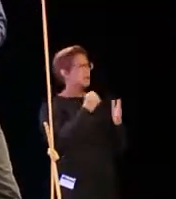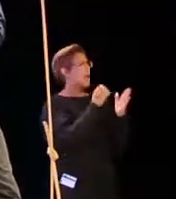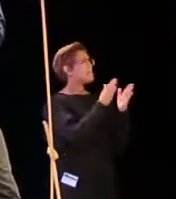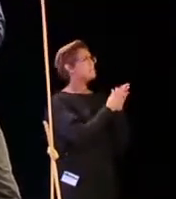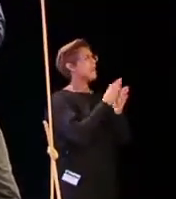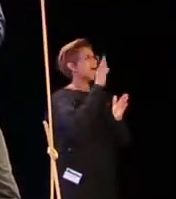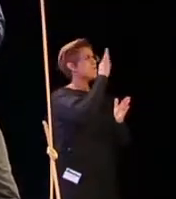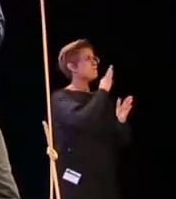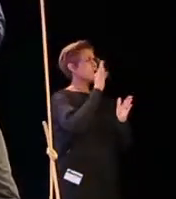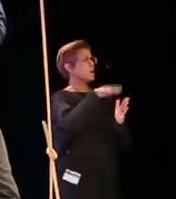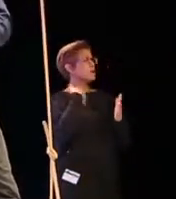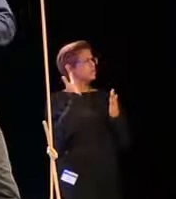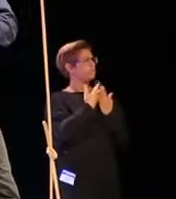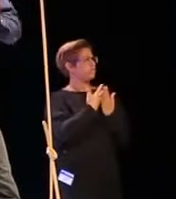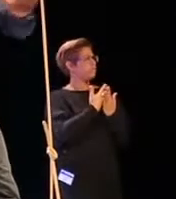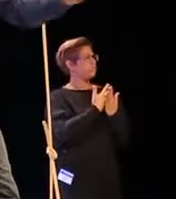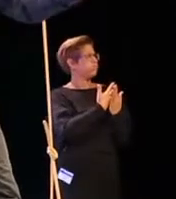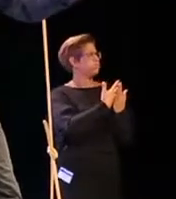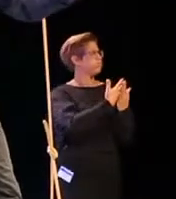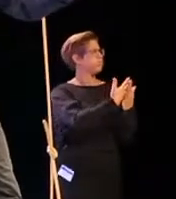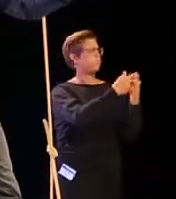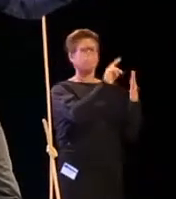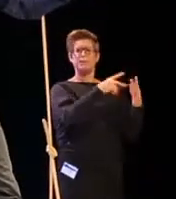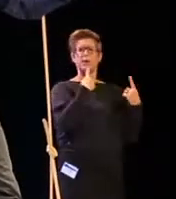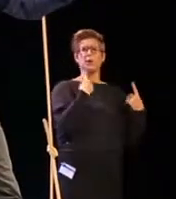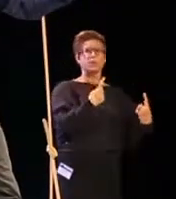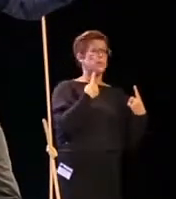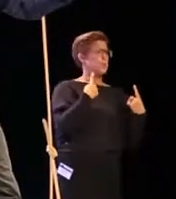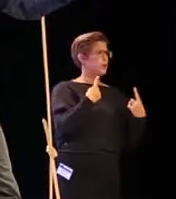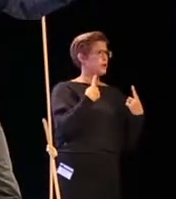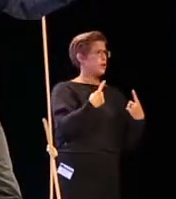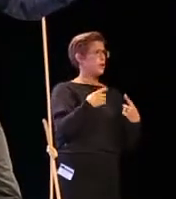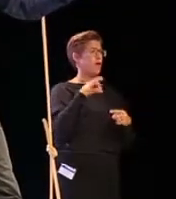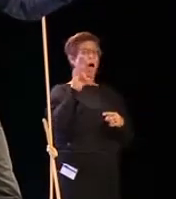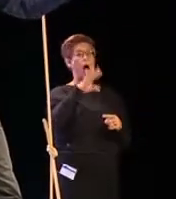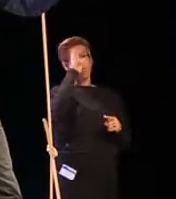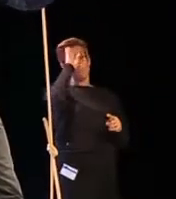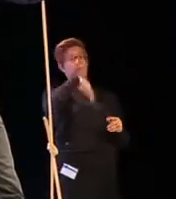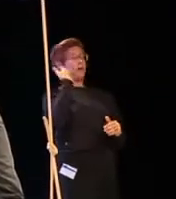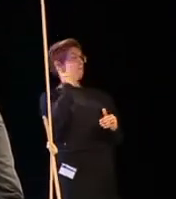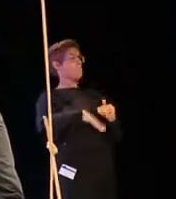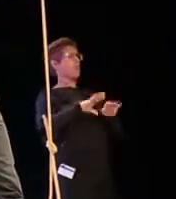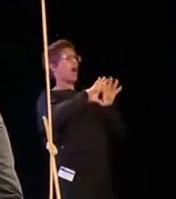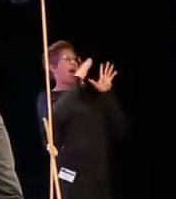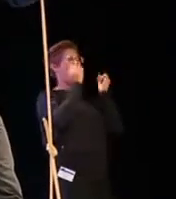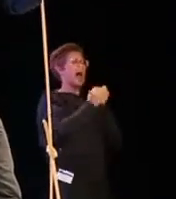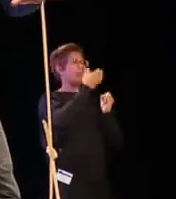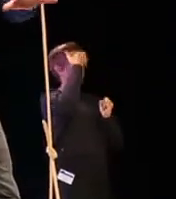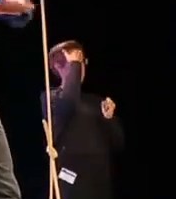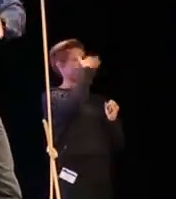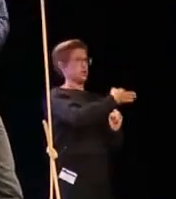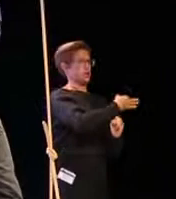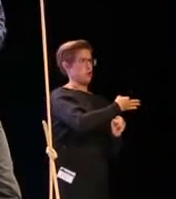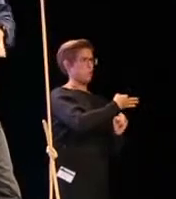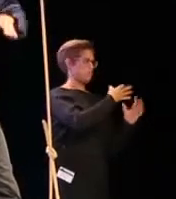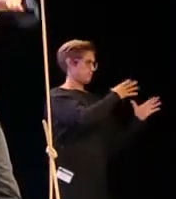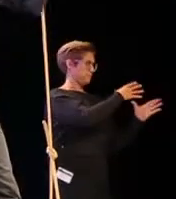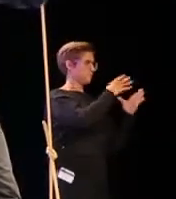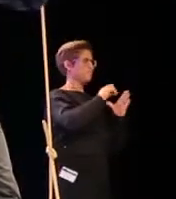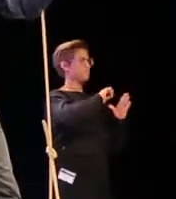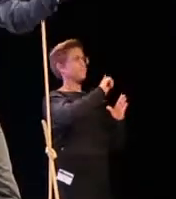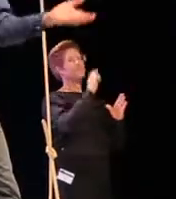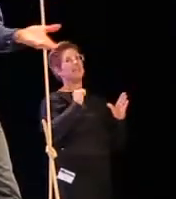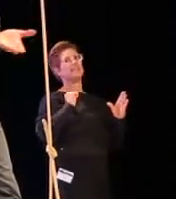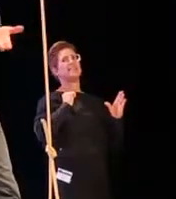är alldeles oerhört. Han är helt och hållet kalibrerad i vetenskapen. Och sen så tar han förstås